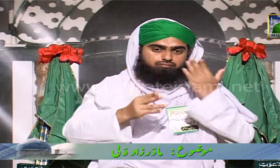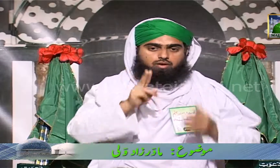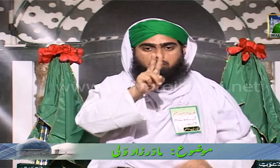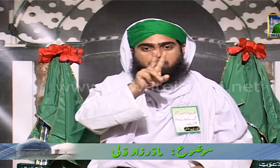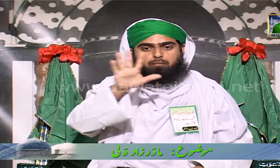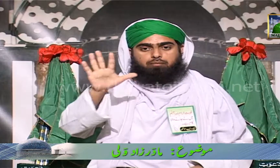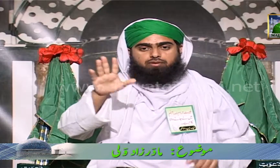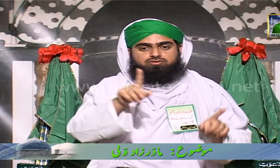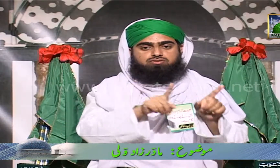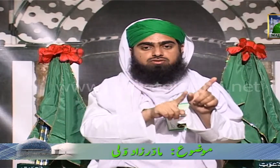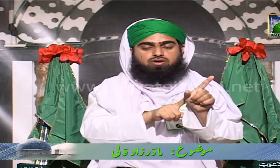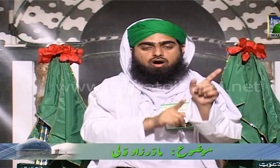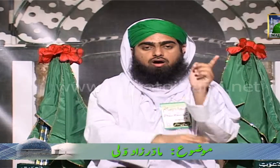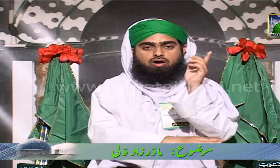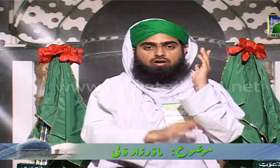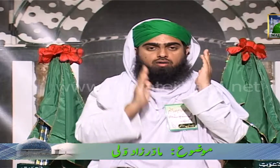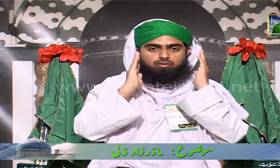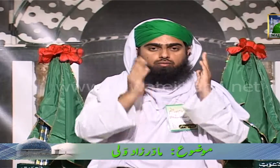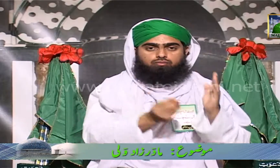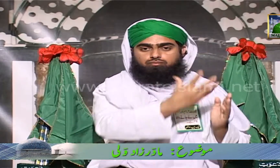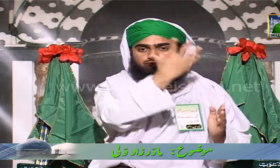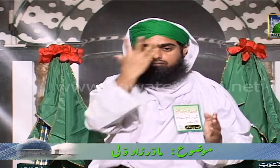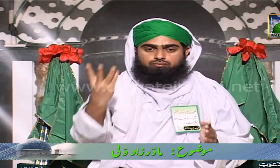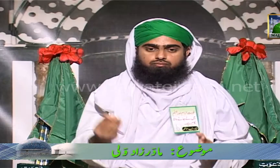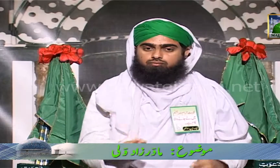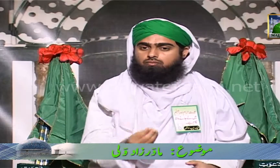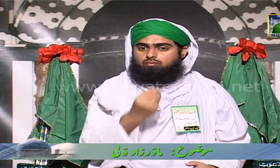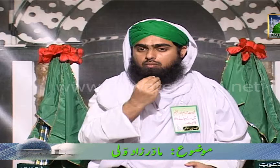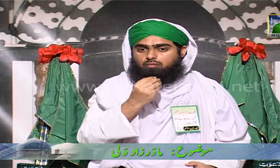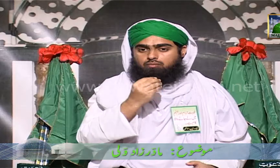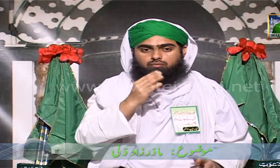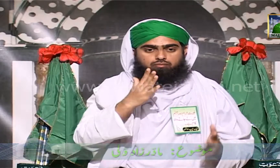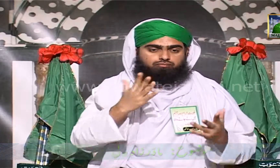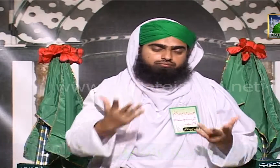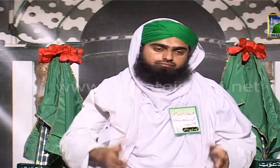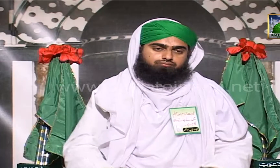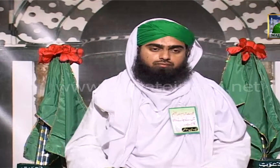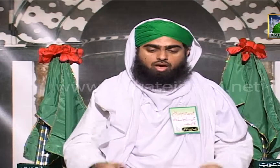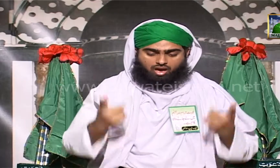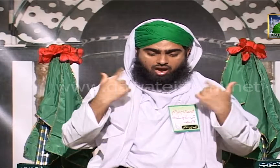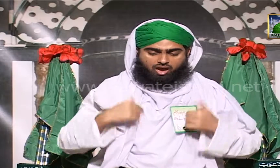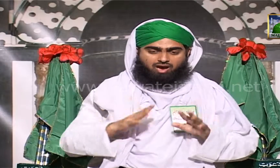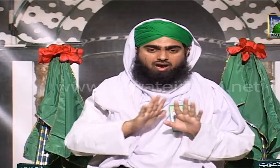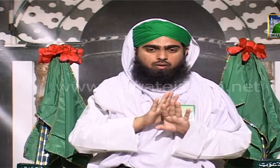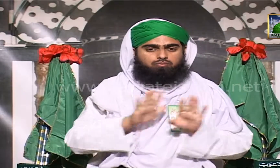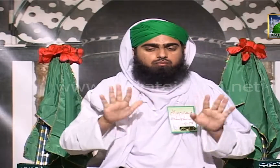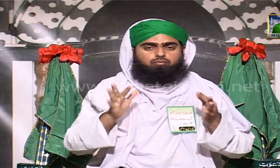25 سال تک آپ نے صحرا نوردی کی، تن پر کوئی اعلیٰ کپڑے نہیں ہوتے تھے، پاؤں